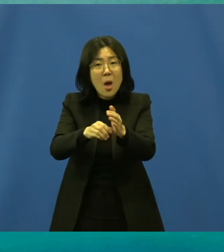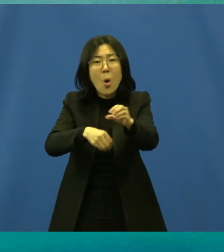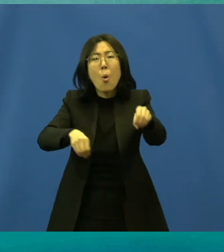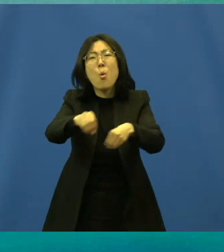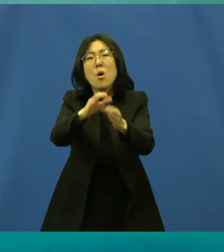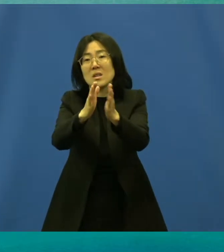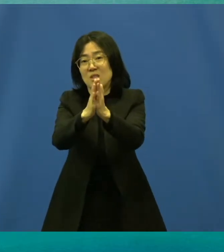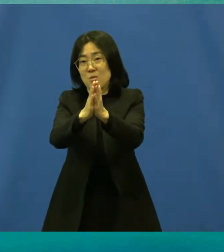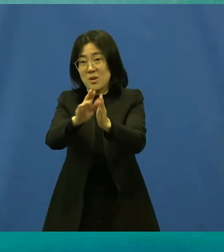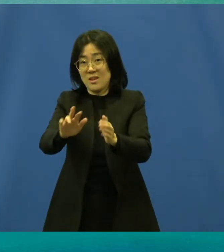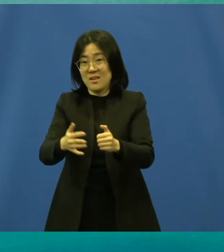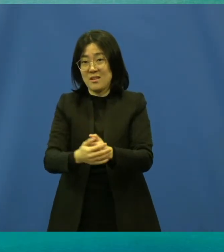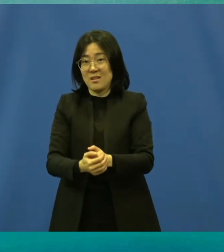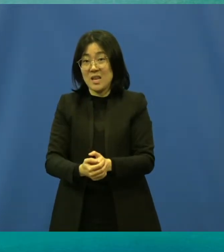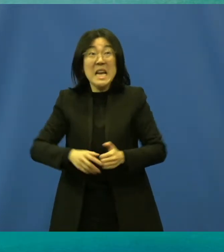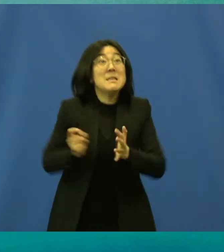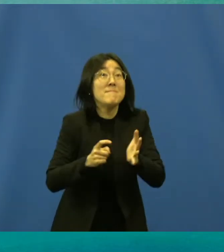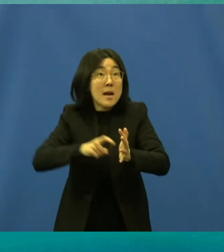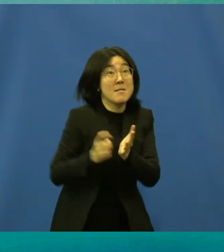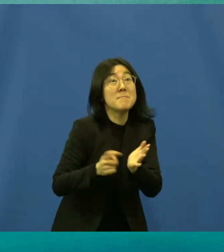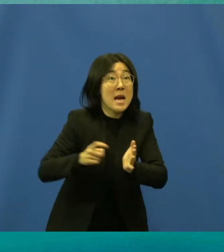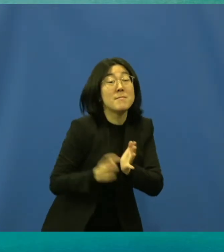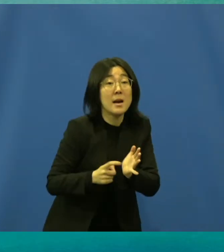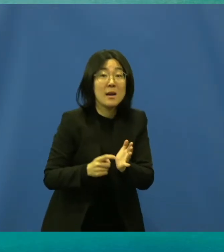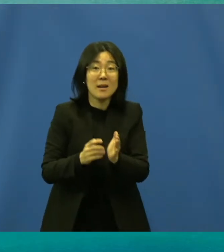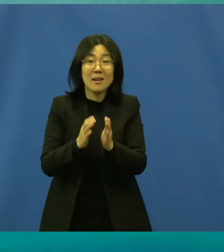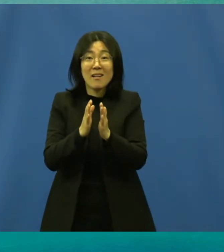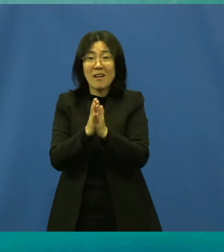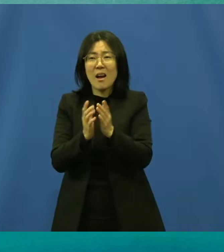기도는 평안할 때 하셔야 합니다.